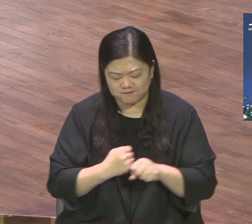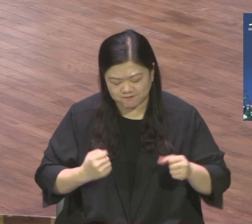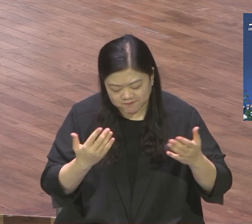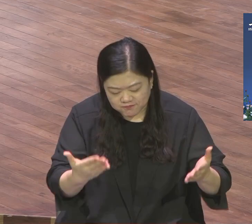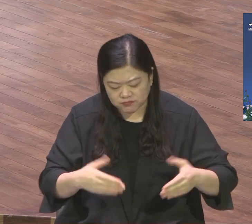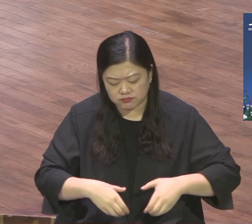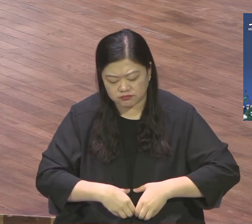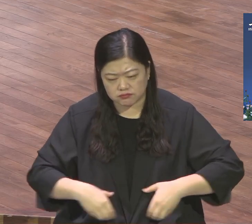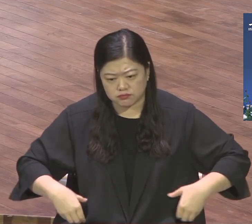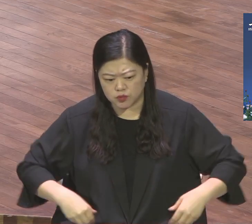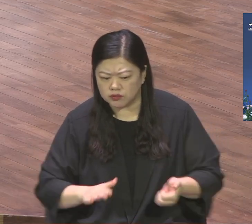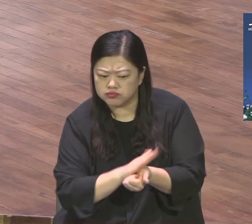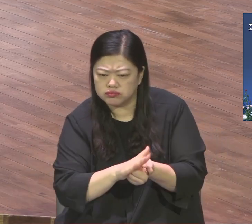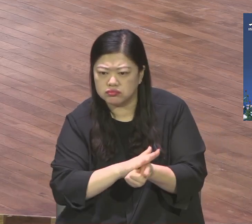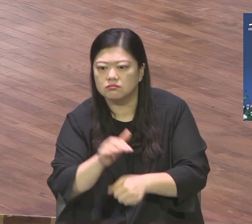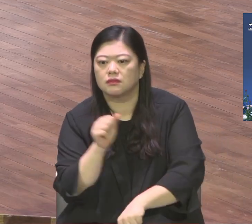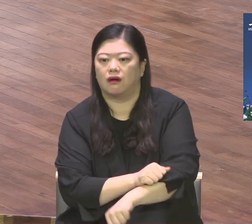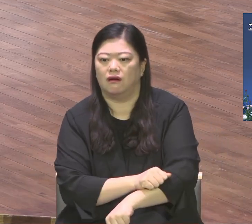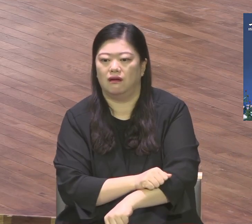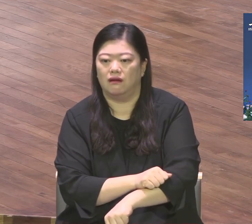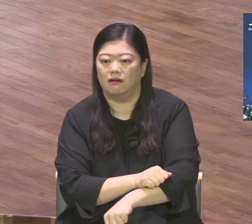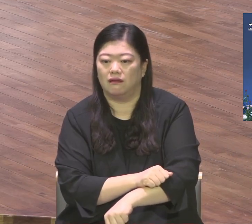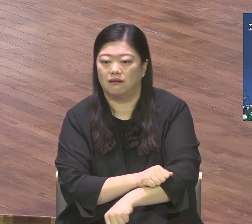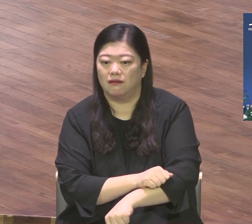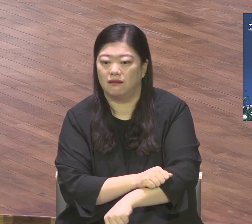받은 적이 없으니까 줄 줄을 몰라요.